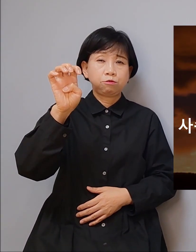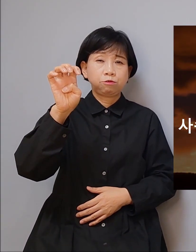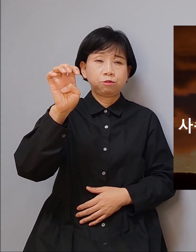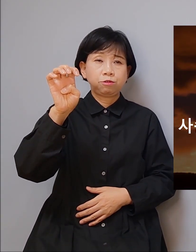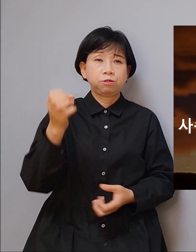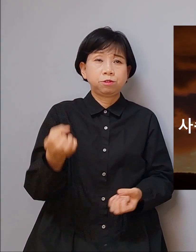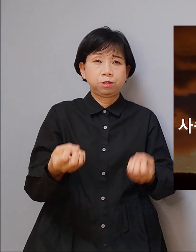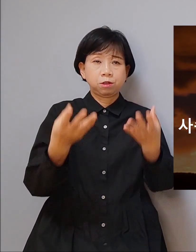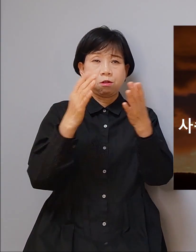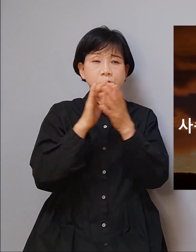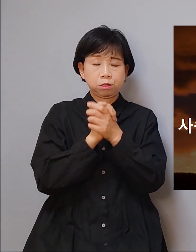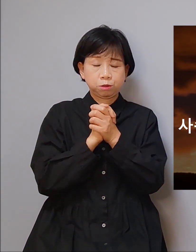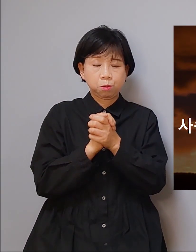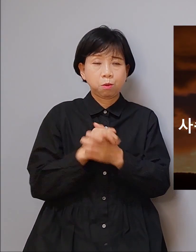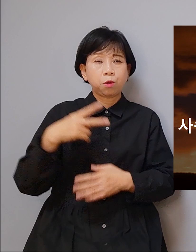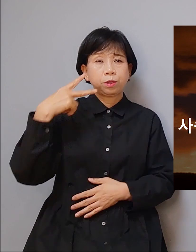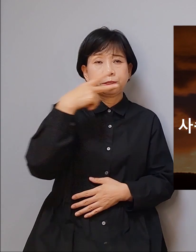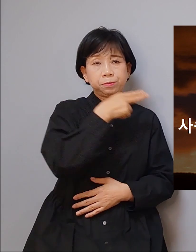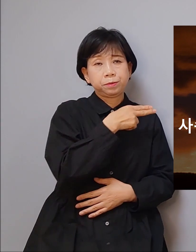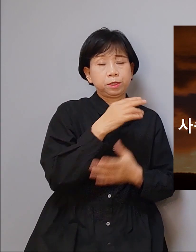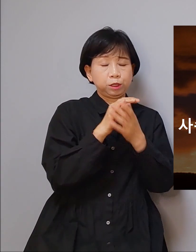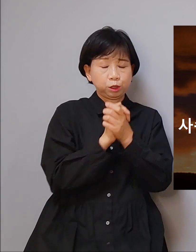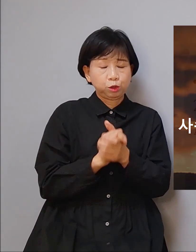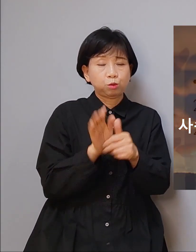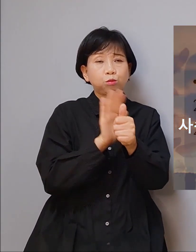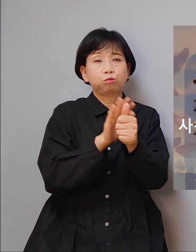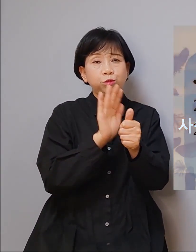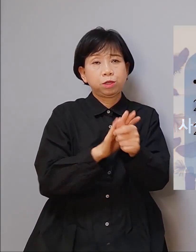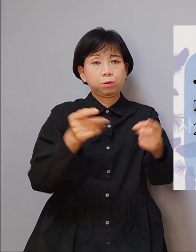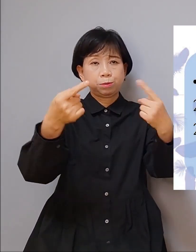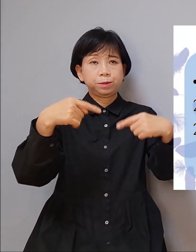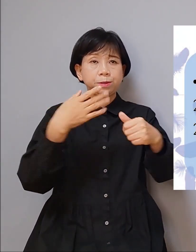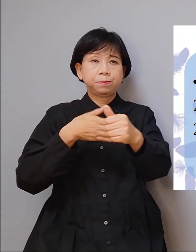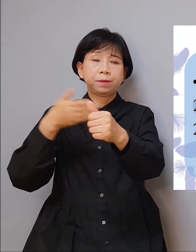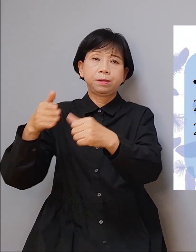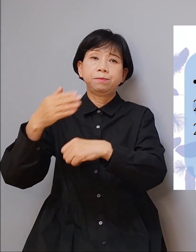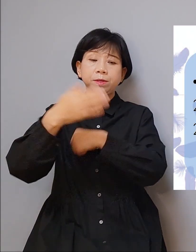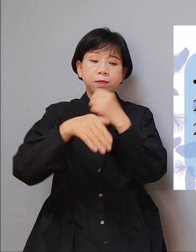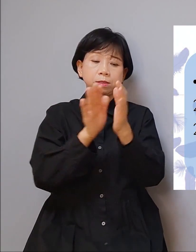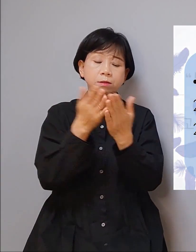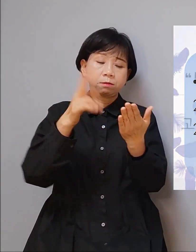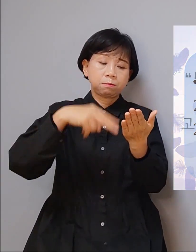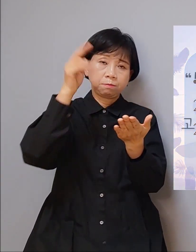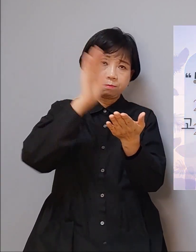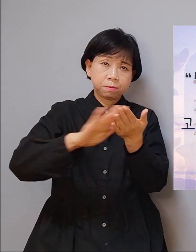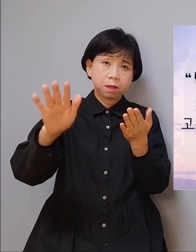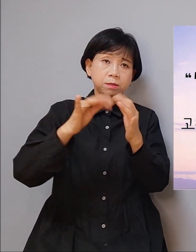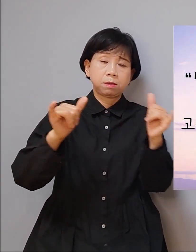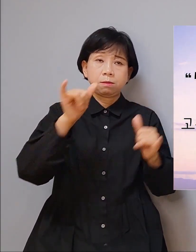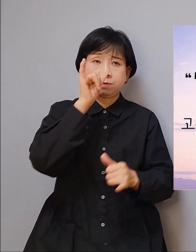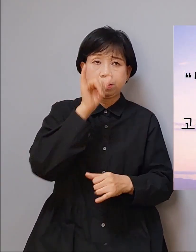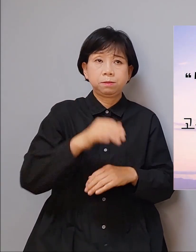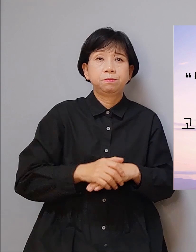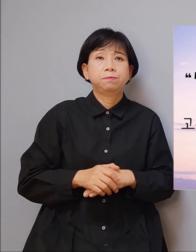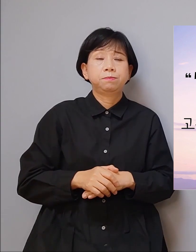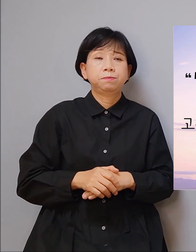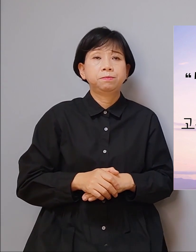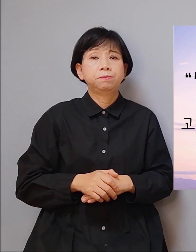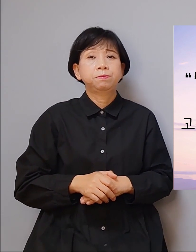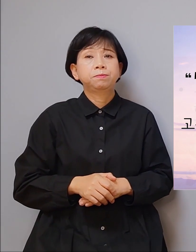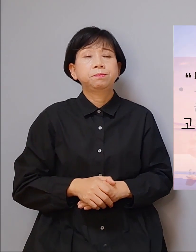사순절의 3가지 전통인 금식, 기도, 구제에 동참 바랍니다. 성경 일독하신 분이 계십니다.